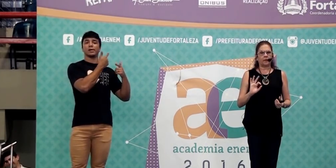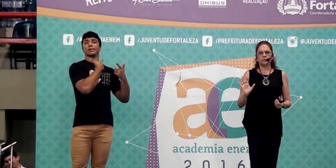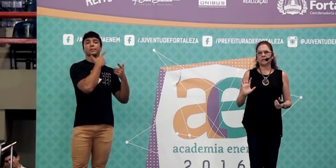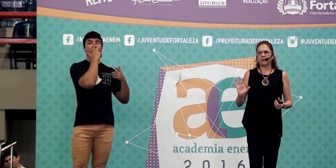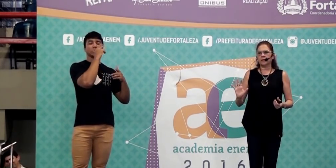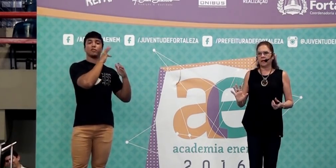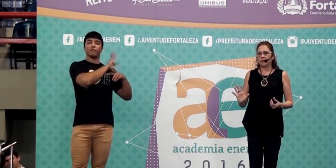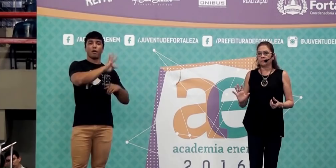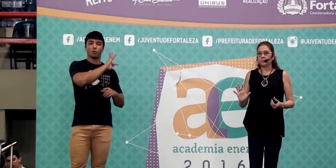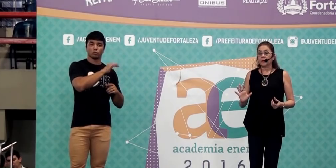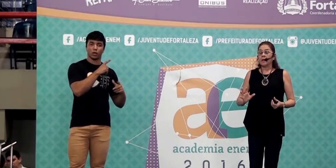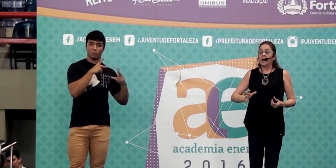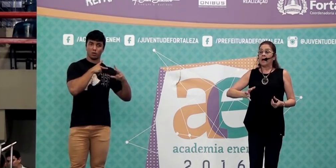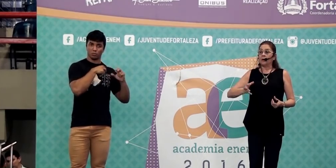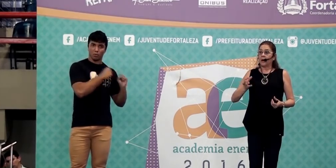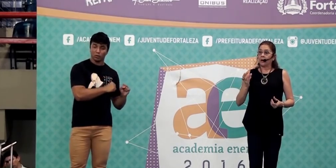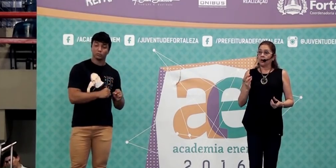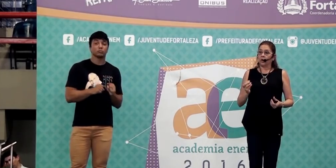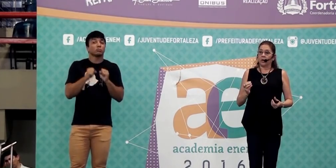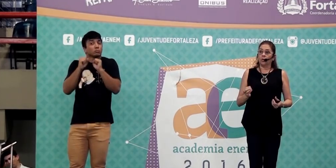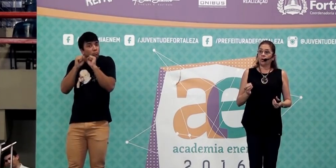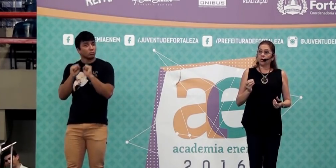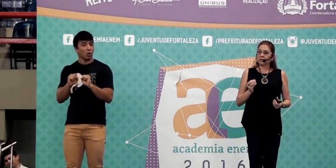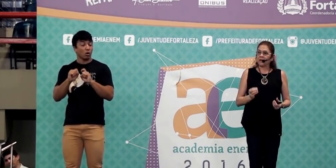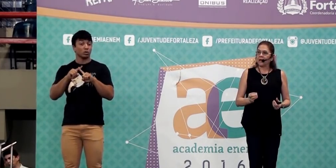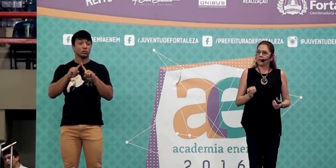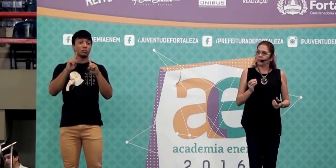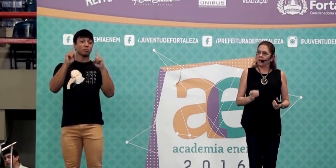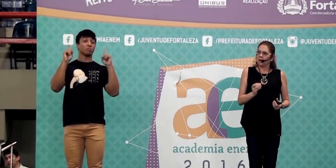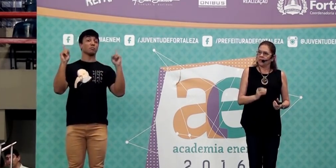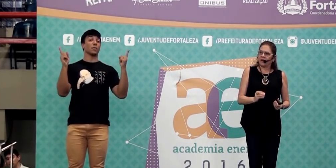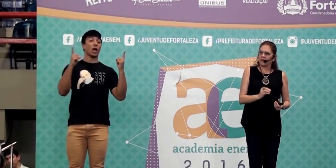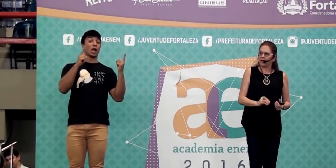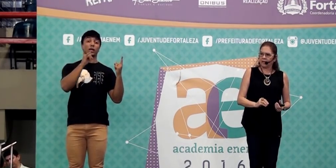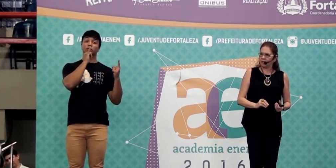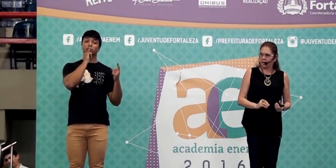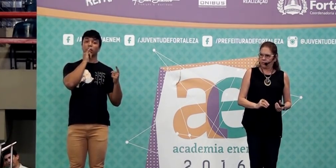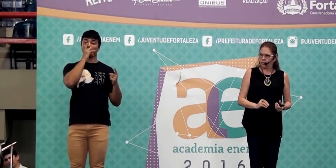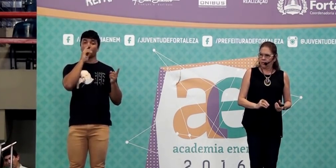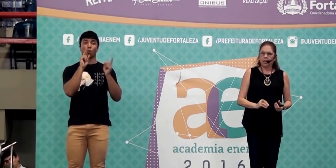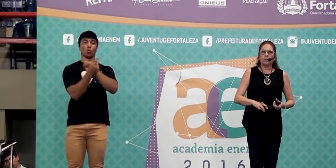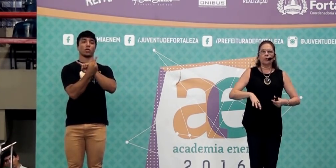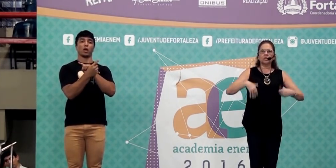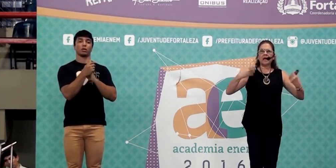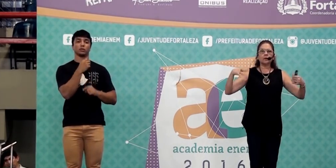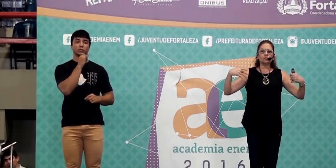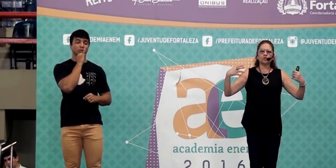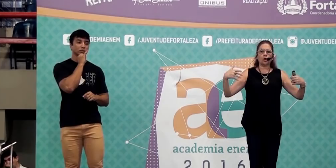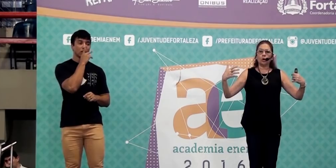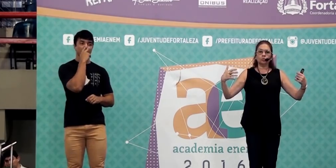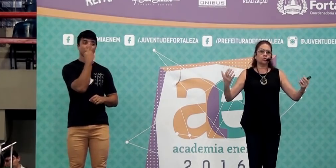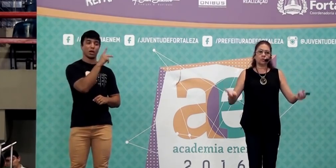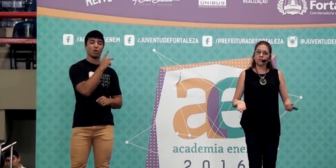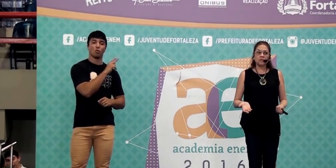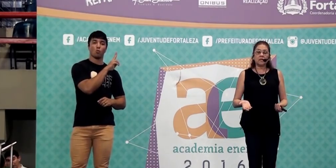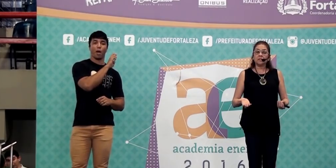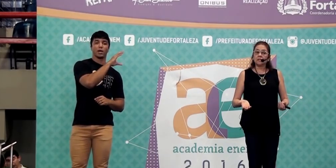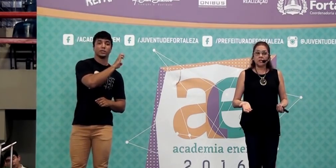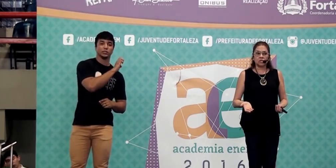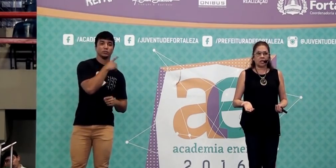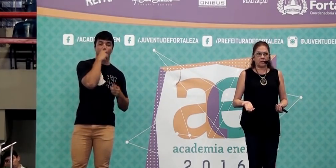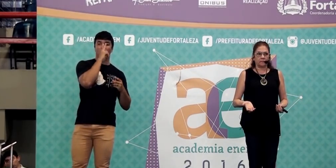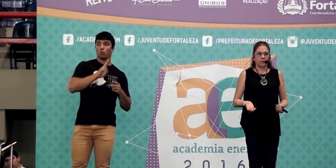Não pergunta a ninguém. Agora, o contrário não é verdadeiro. Modelos outros